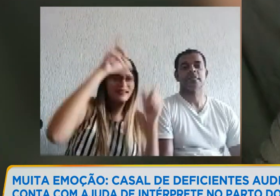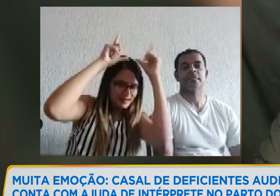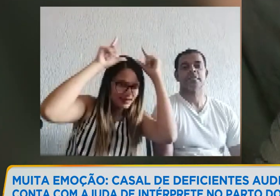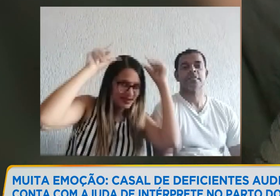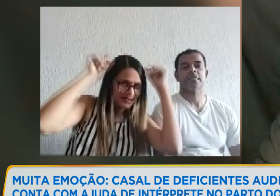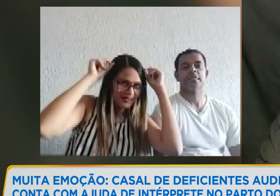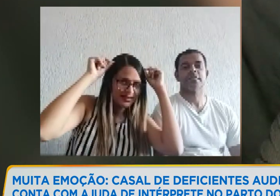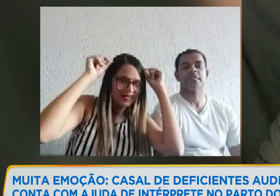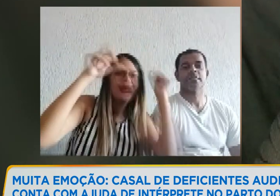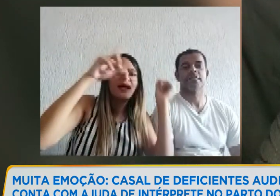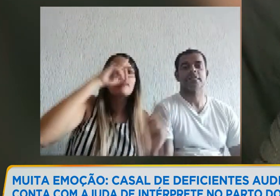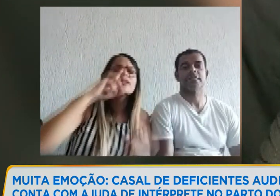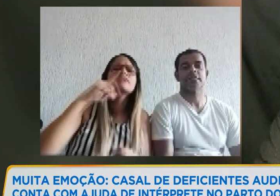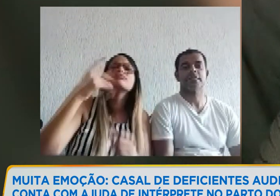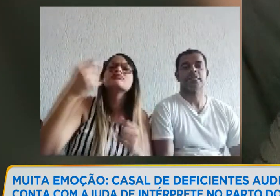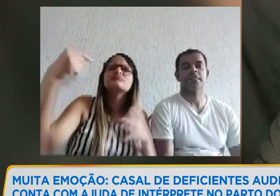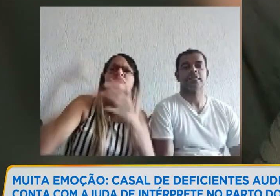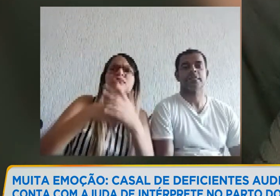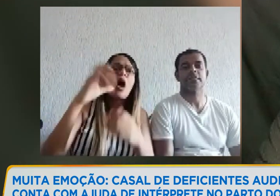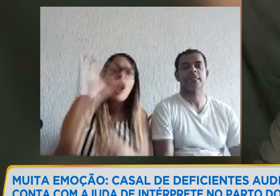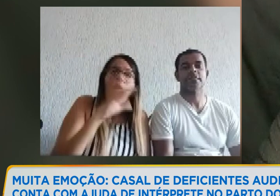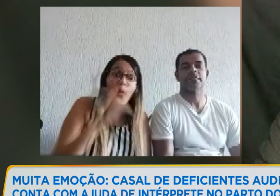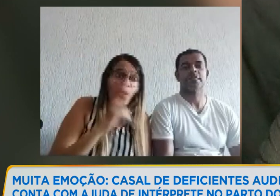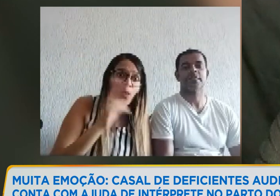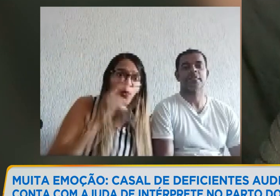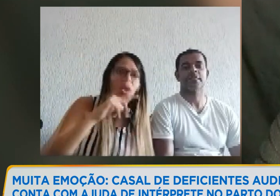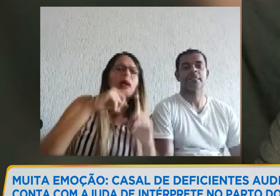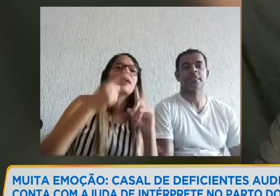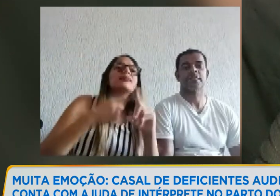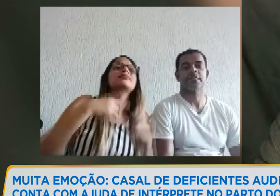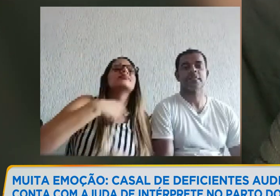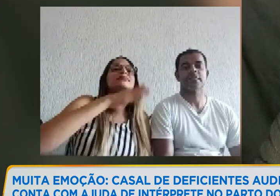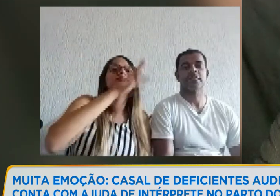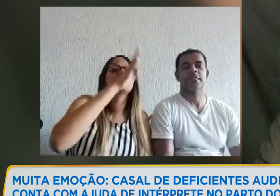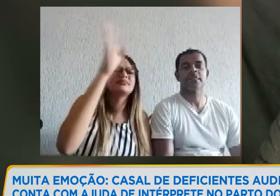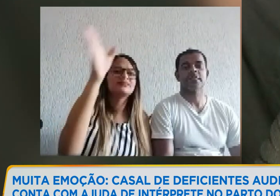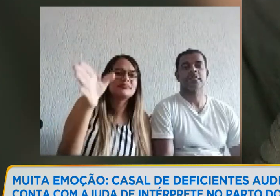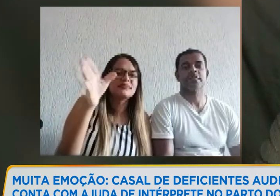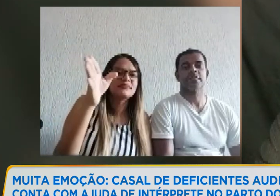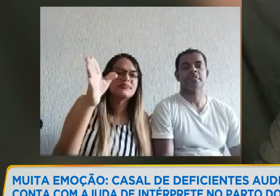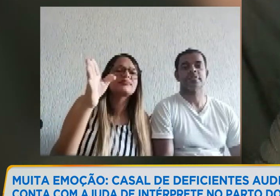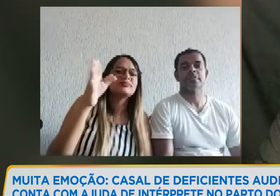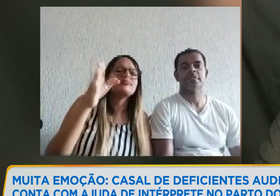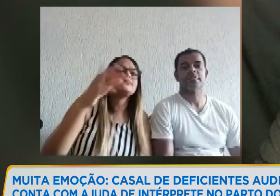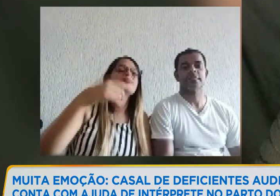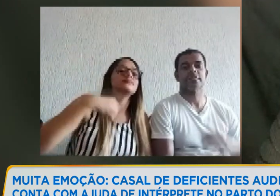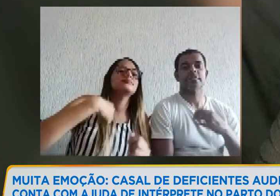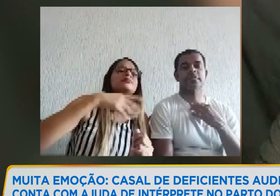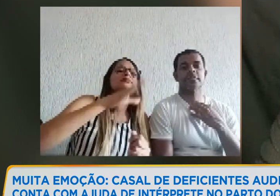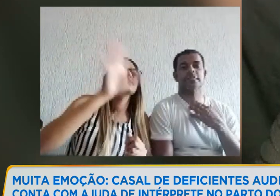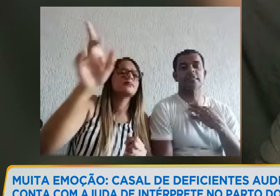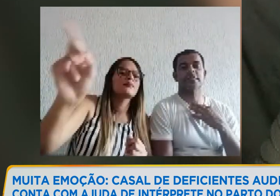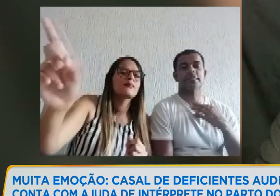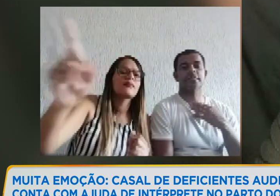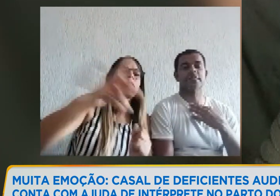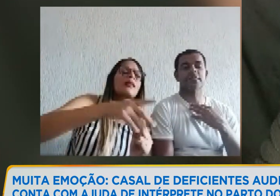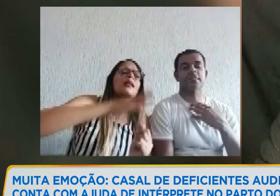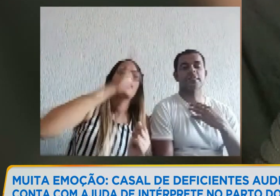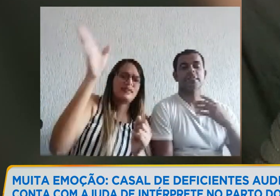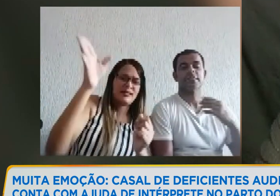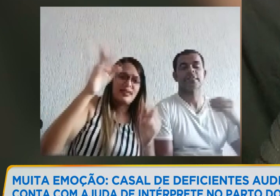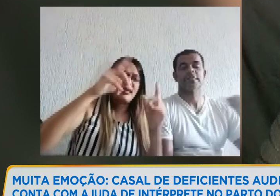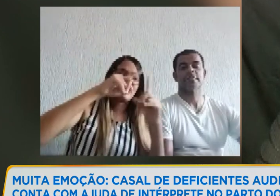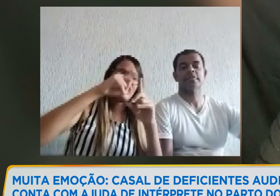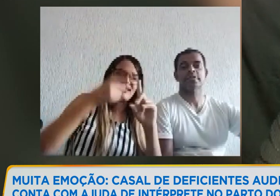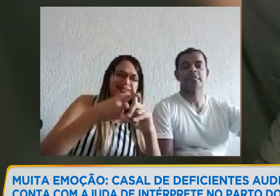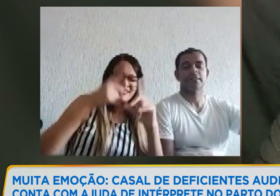né? Então, a enfermeira falou para ela que ela precisava fazer uma cesárea, e daí